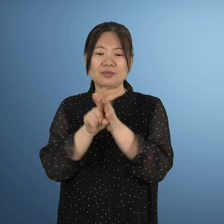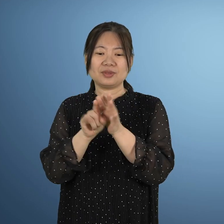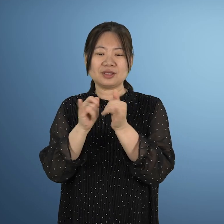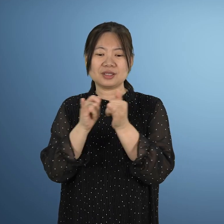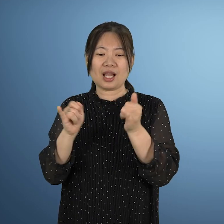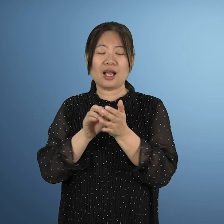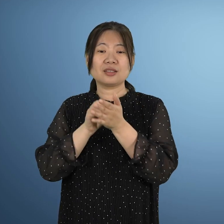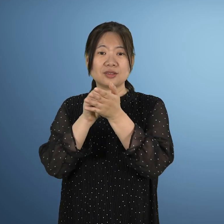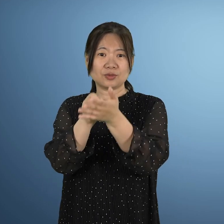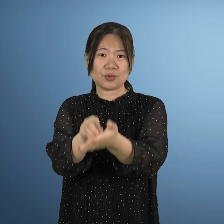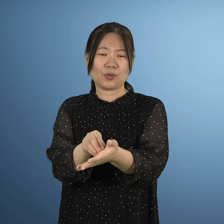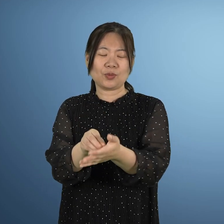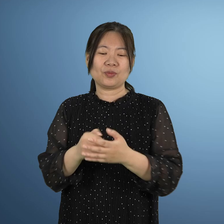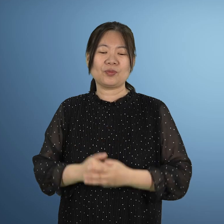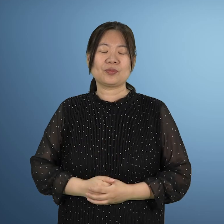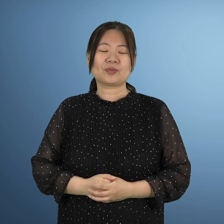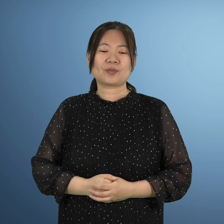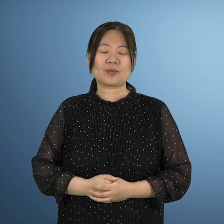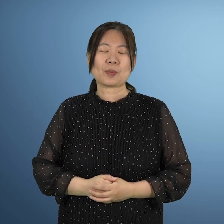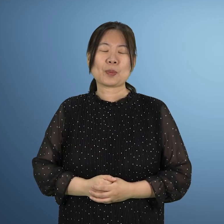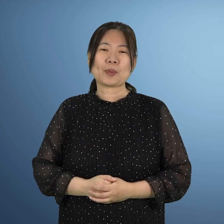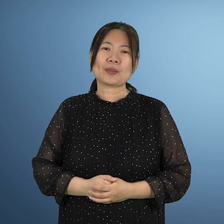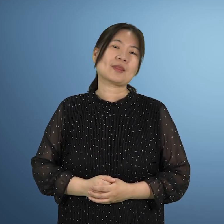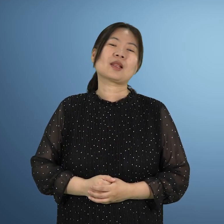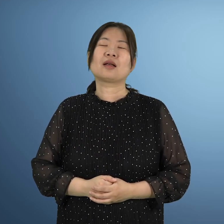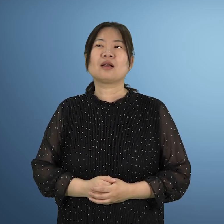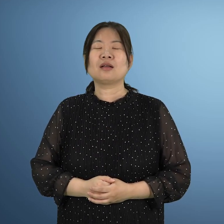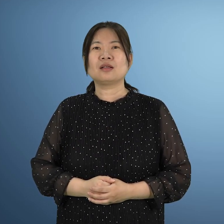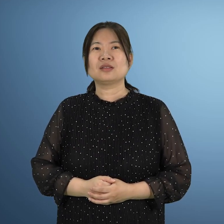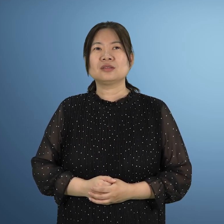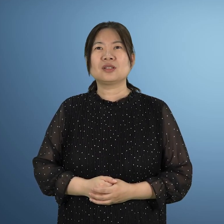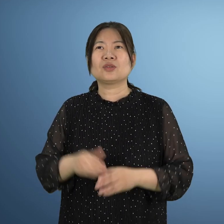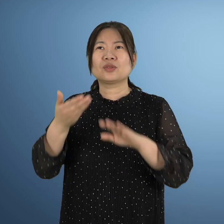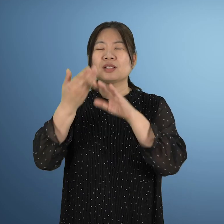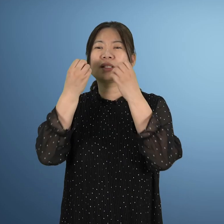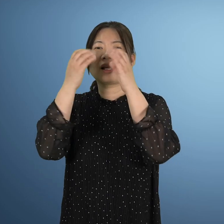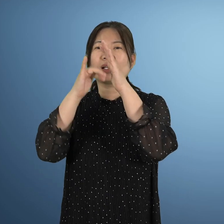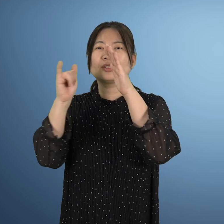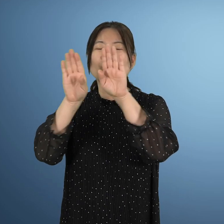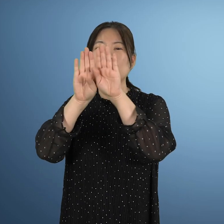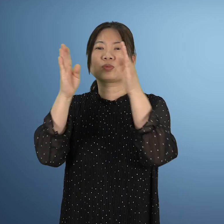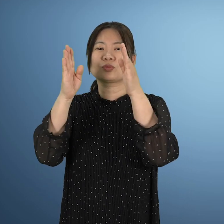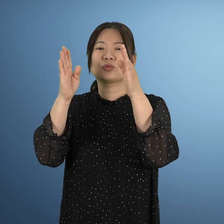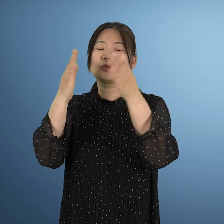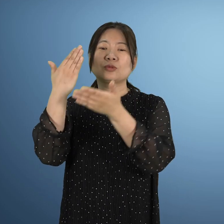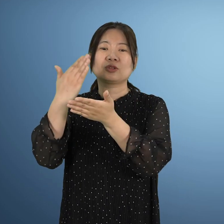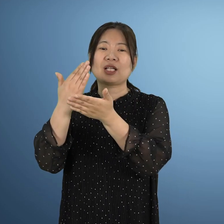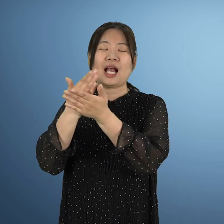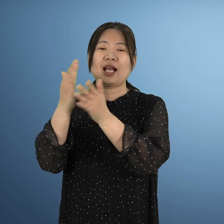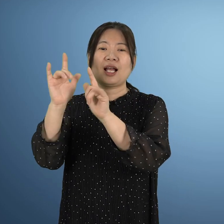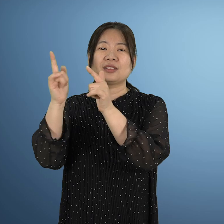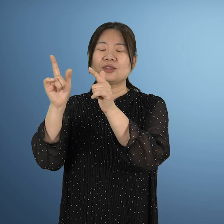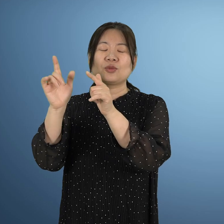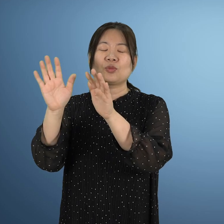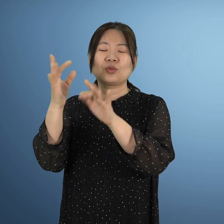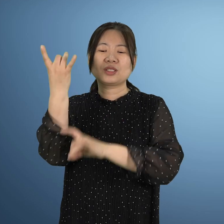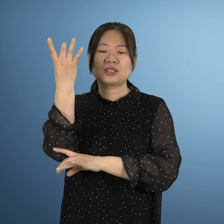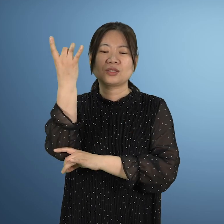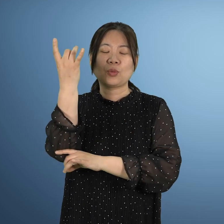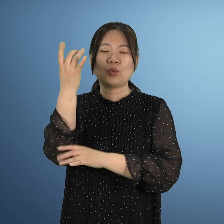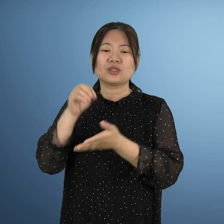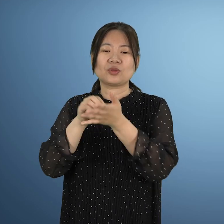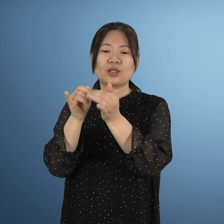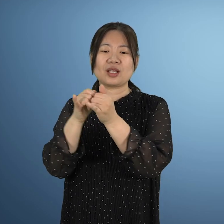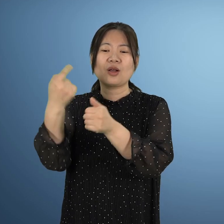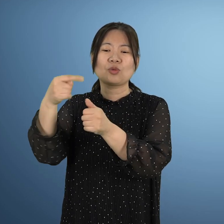새신자 등록을 위해서 새가족부를 오픈한 게 아니라 기존 등록했던